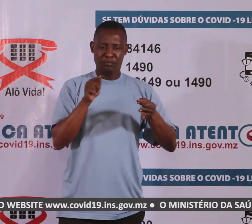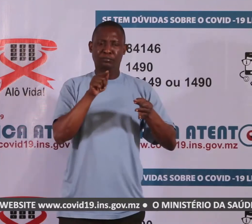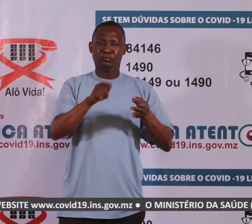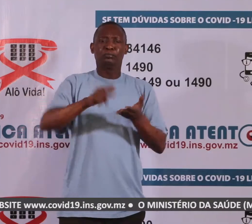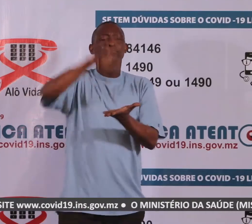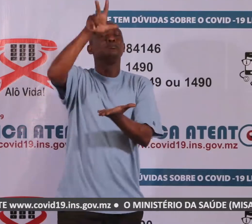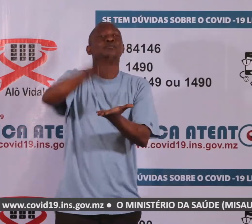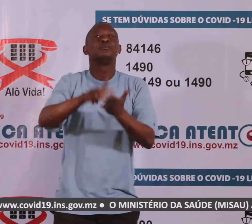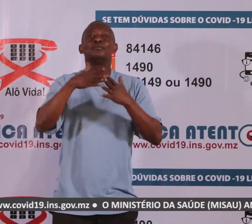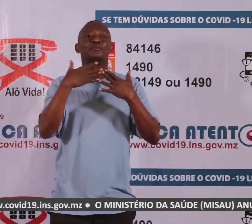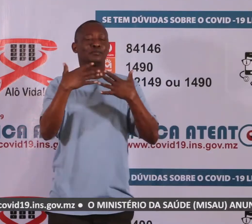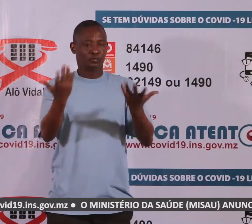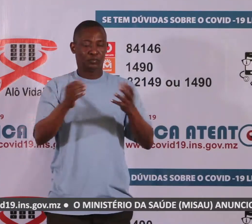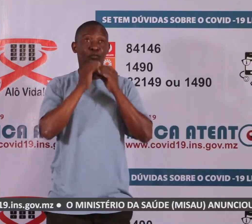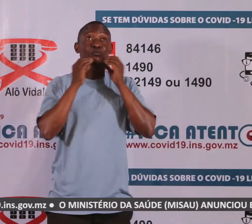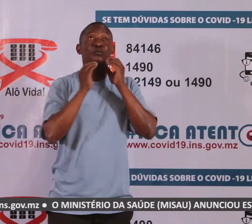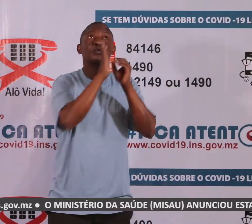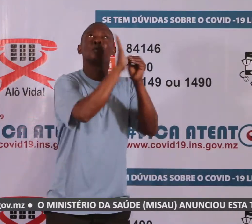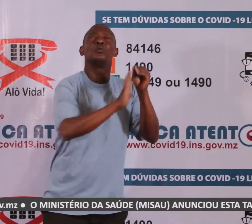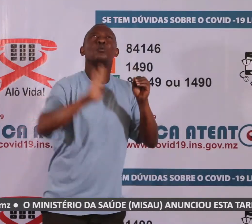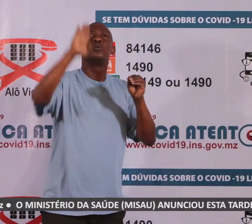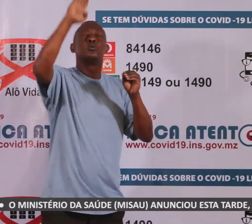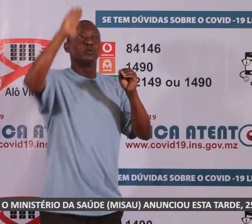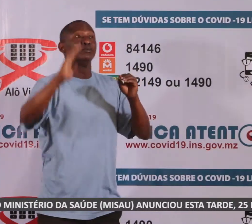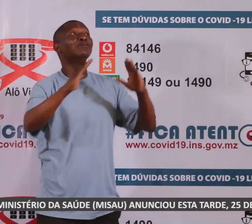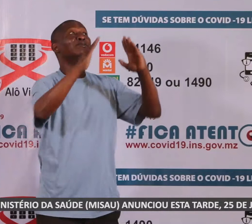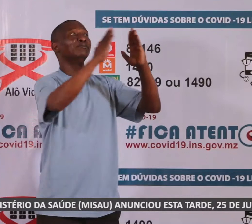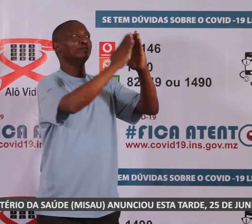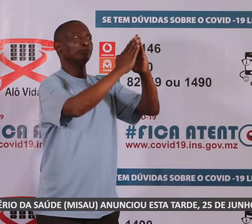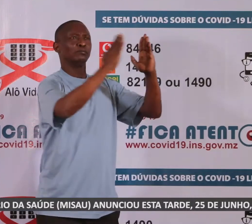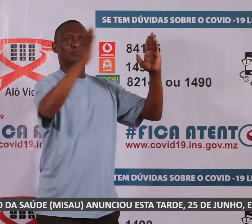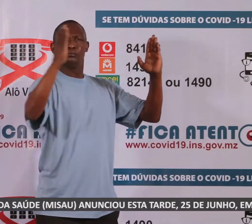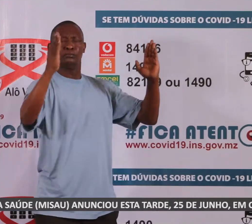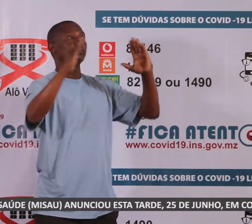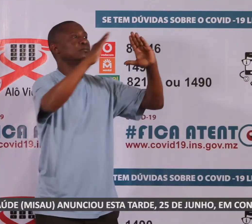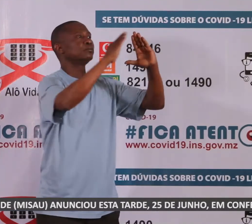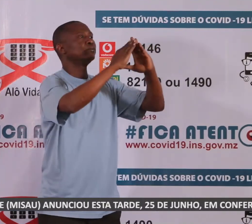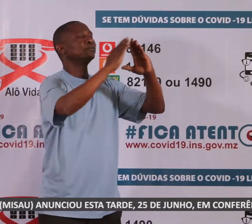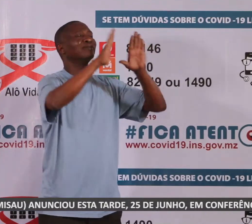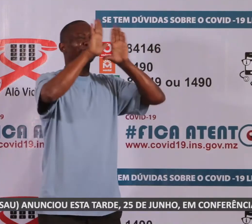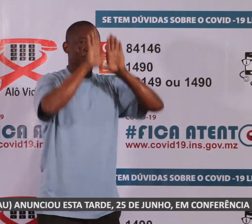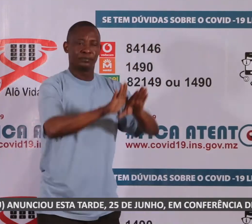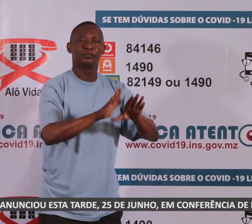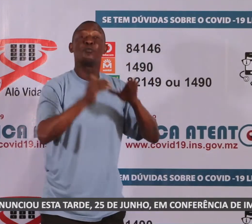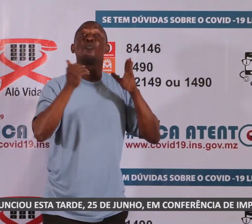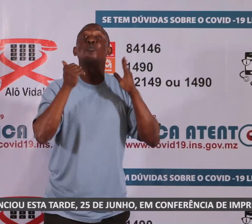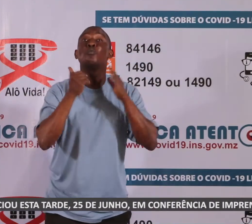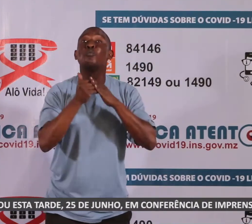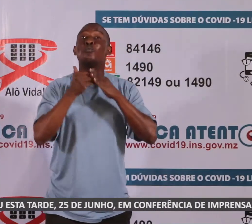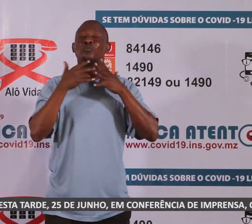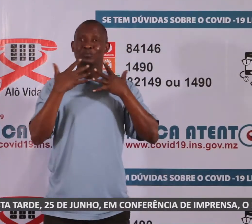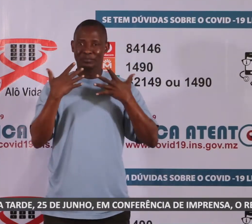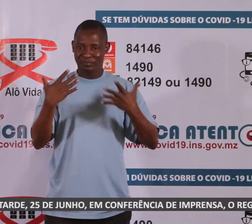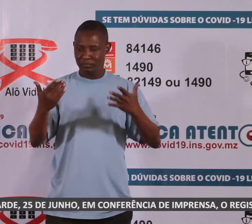emergência no território nacional. Esta decisão resulta do facto de estarmos a verificar um